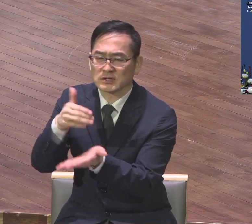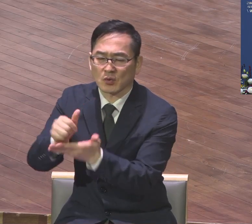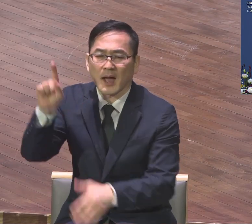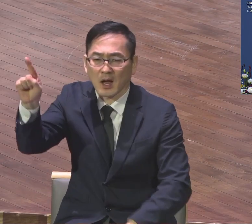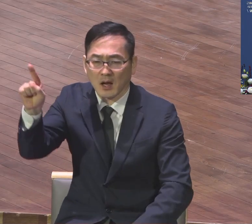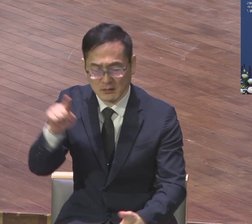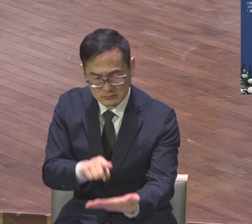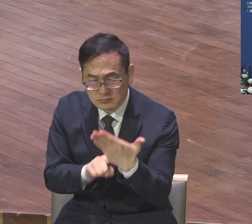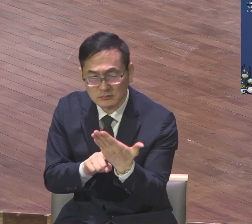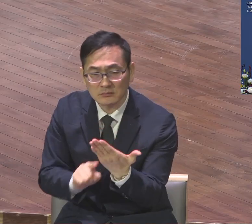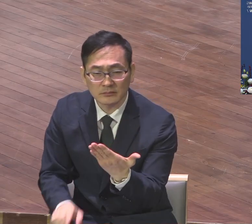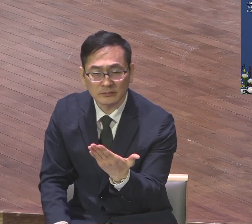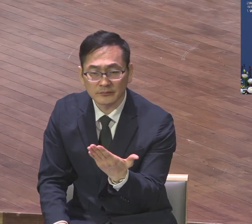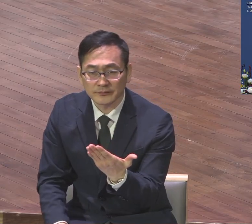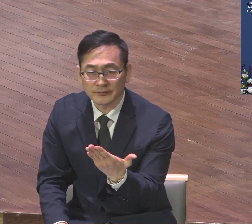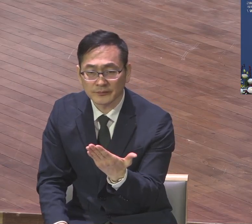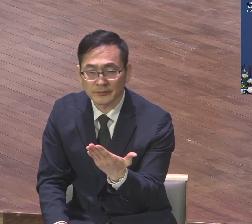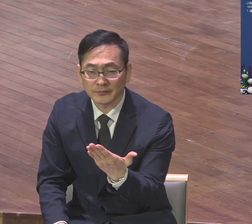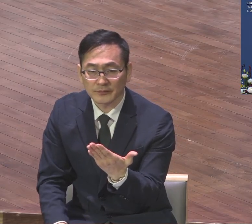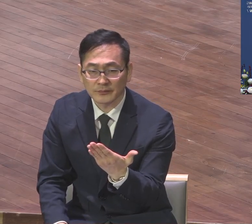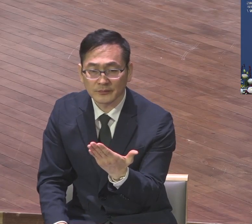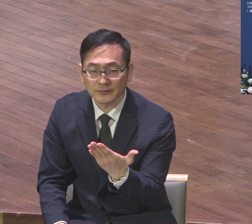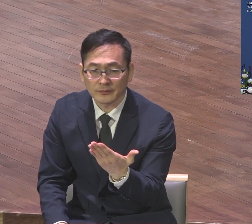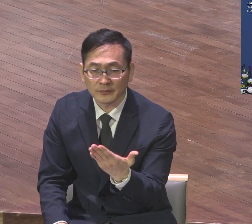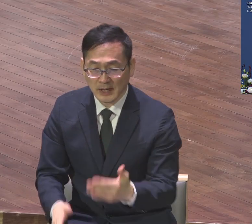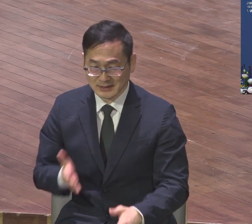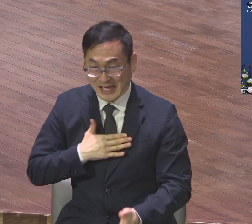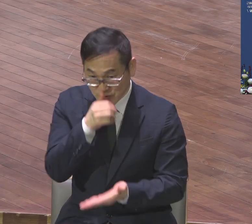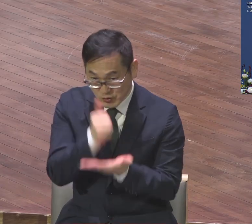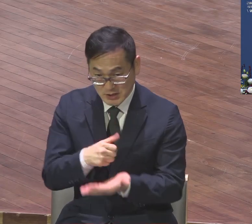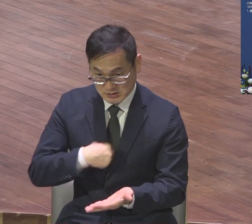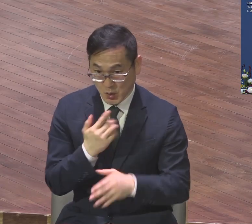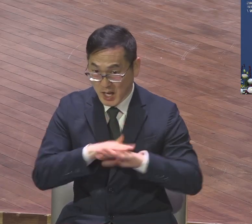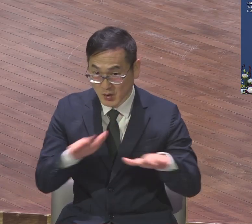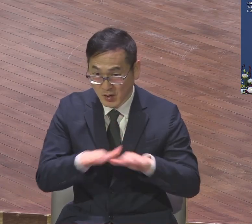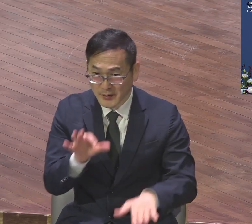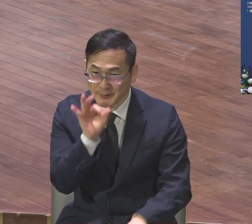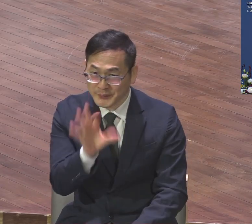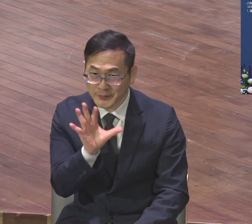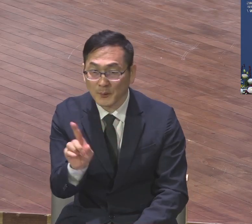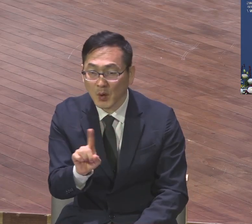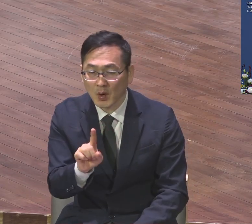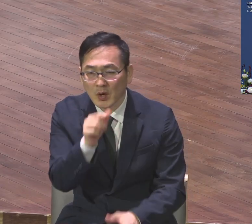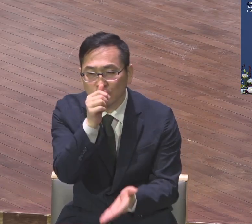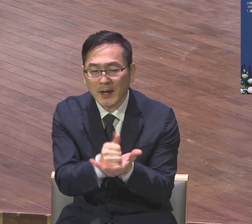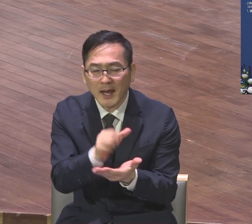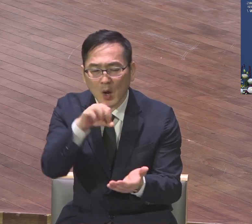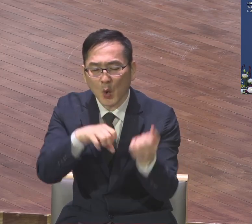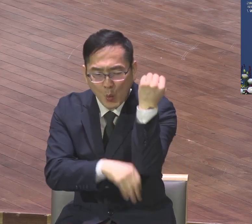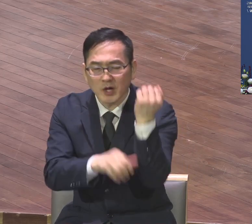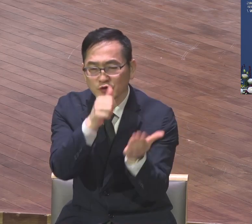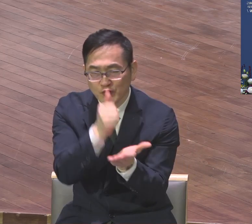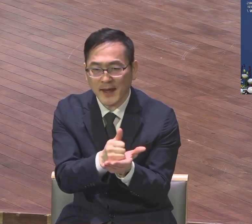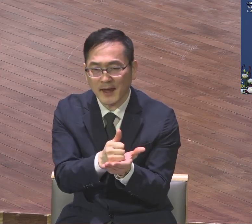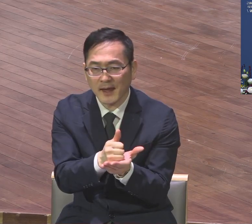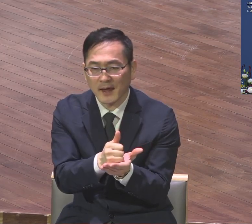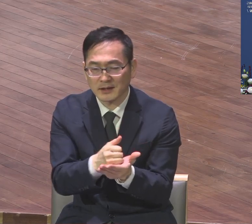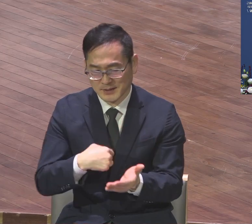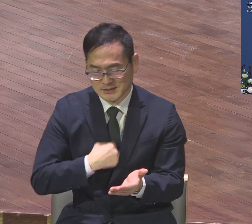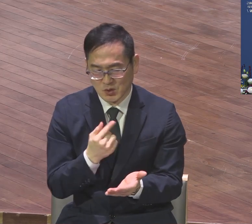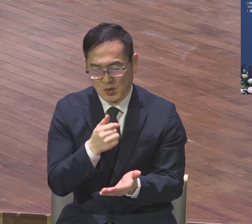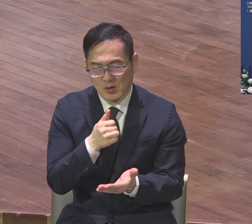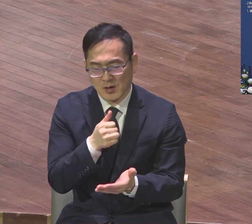그리스도가 우리가 스스로 절대로 해결할 수 없는 원죄와 자범죄 문제를 해결하기